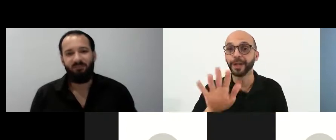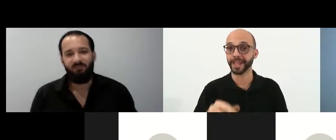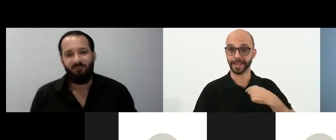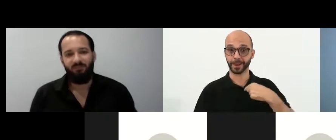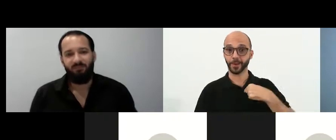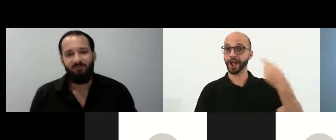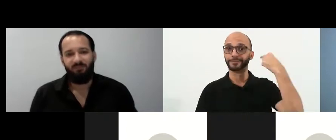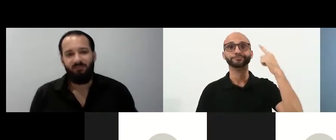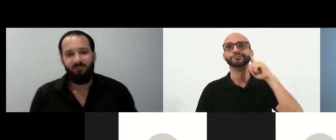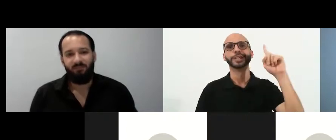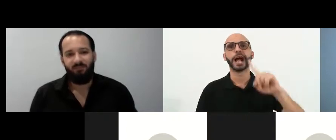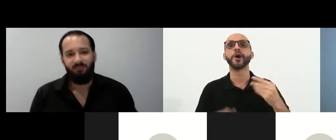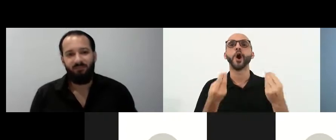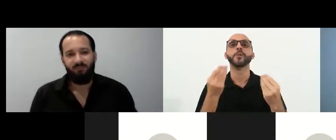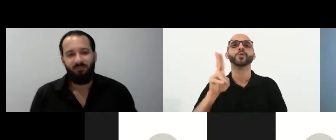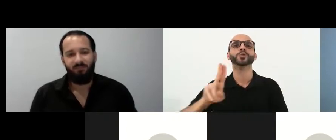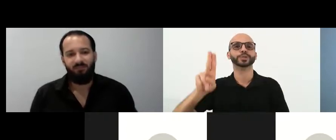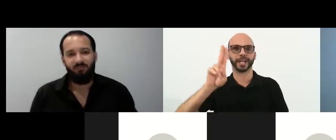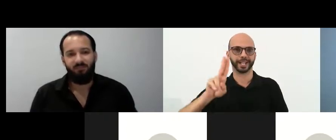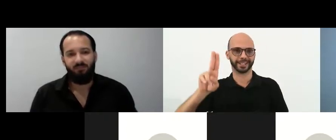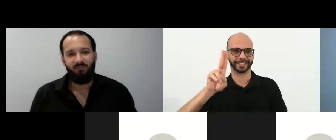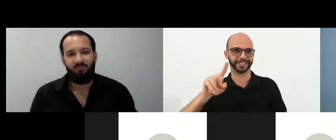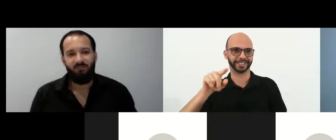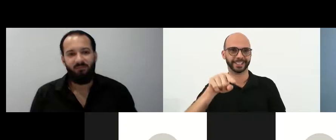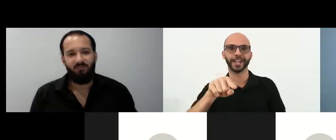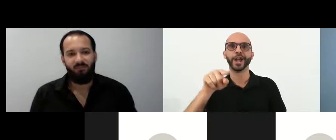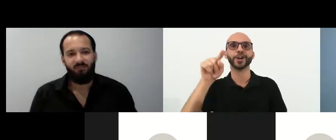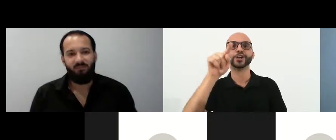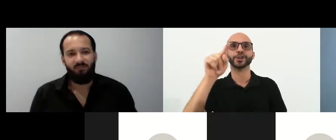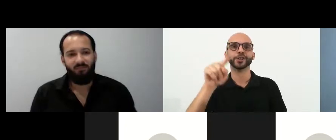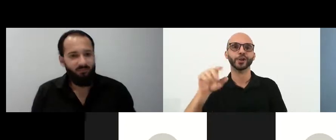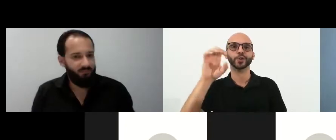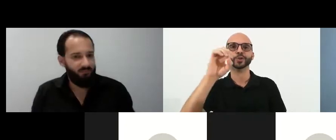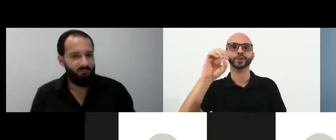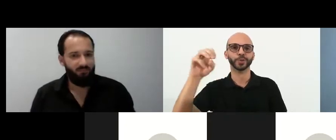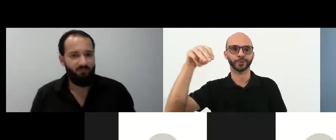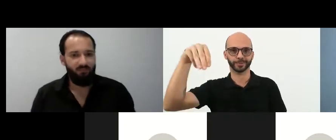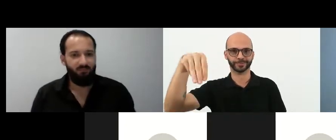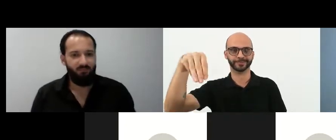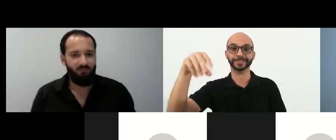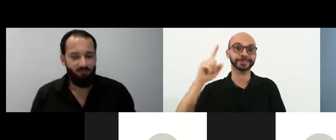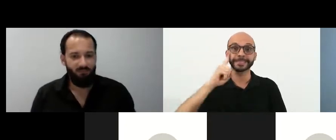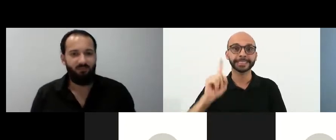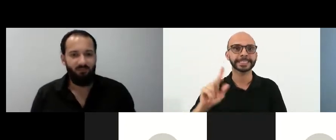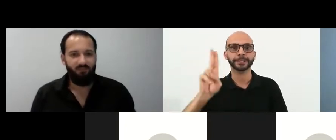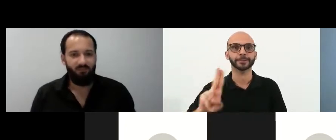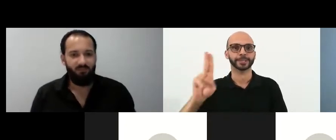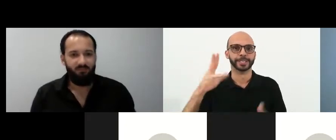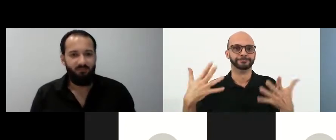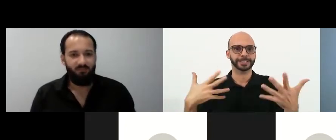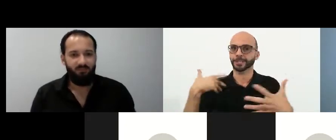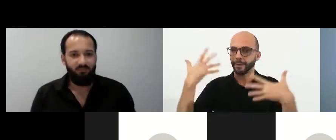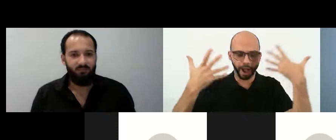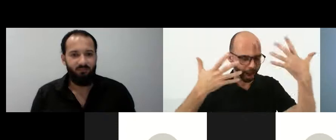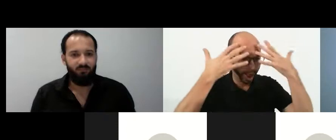que a internet hoje nos desafia? Porque antes a gente nunca tinha pensado em utilizar, por exemplo, esse